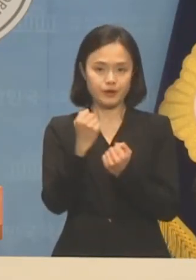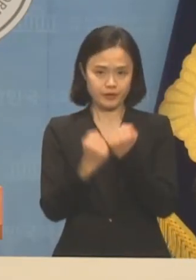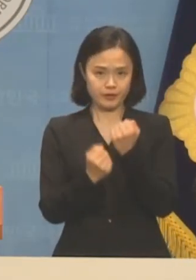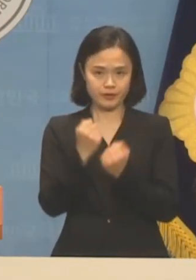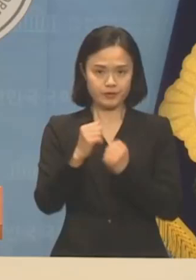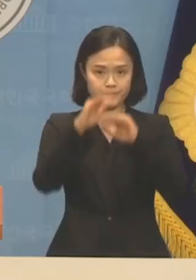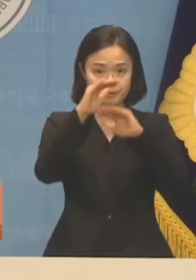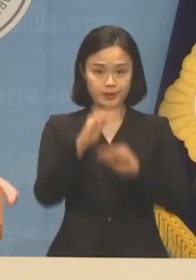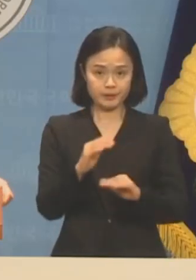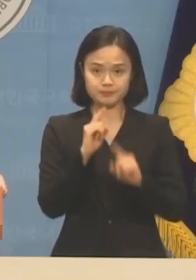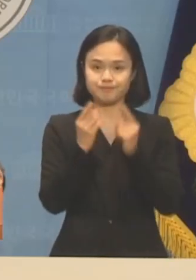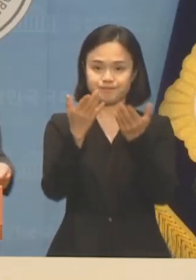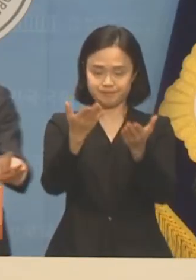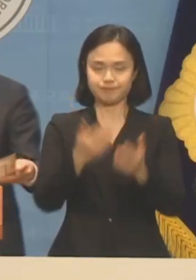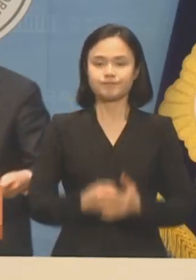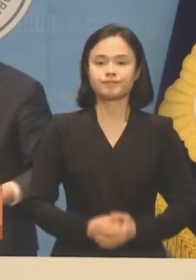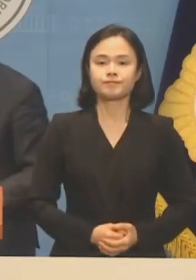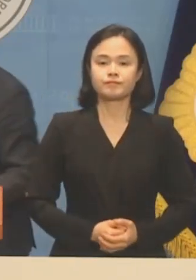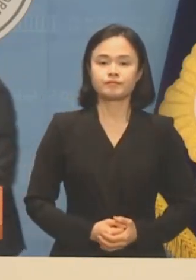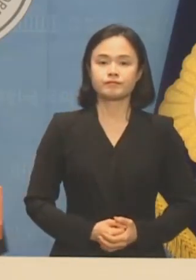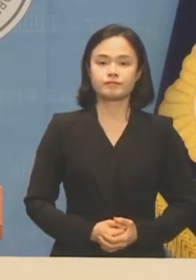설명해 주시겠습니다. 부탁드립니다.